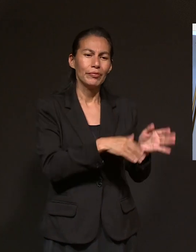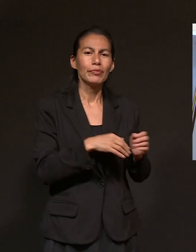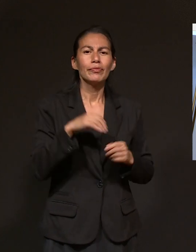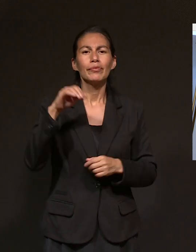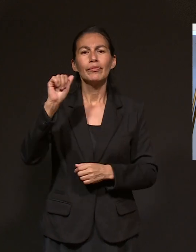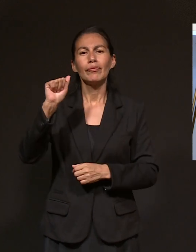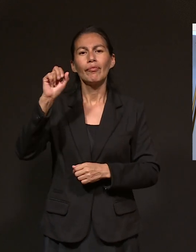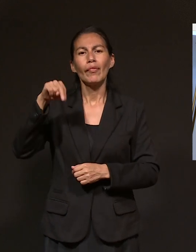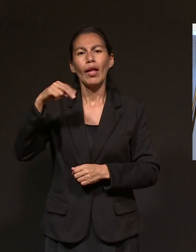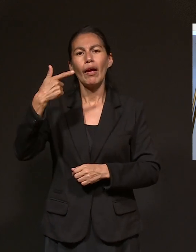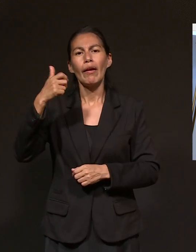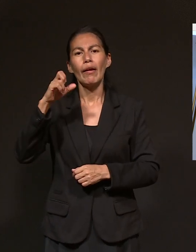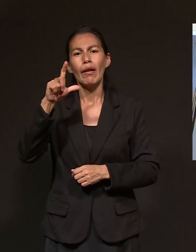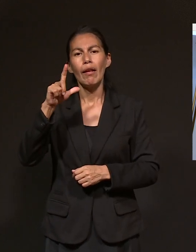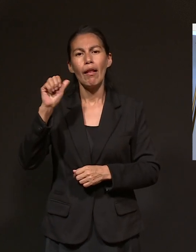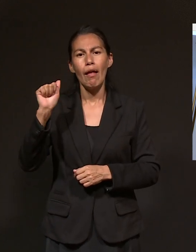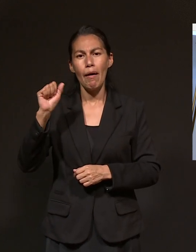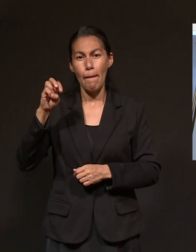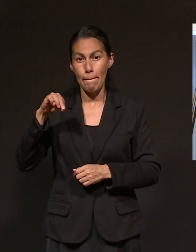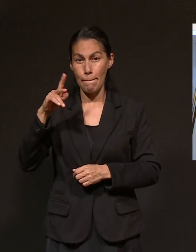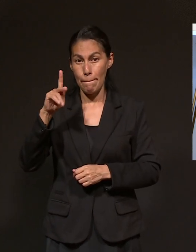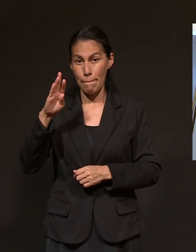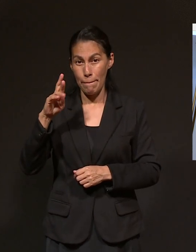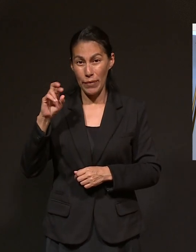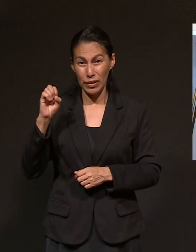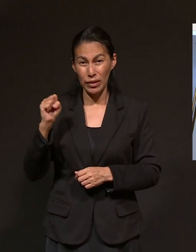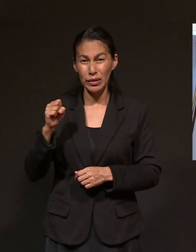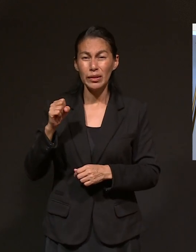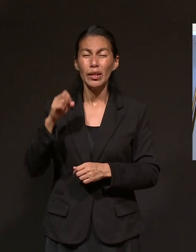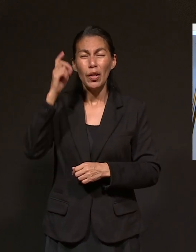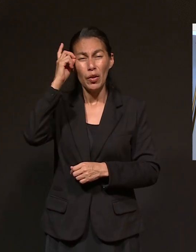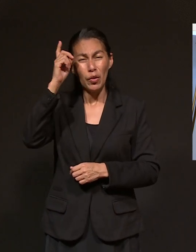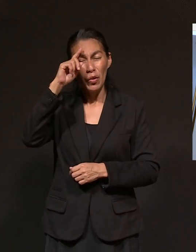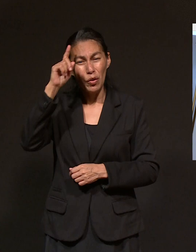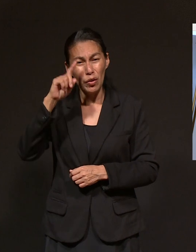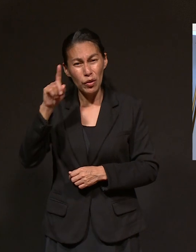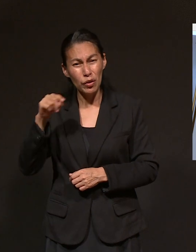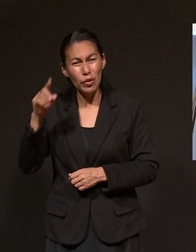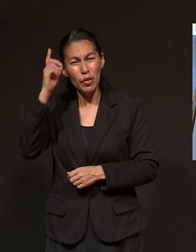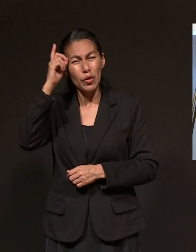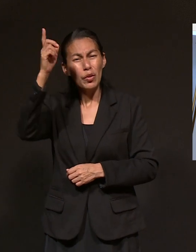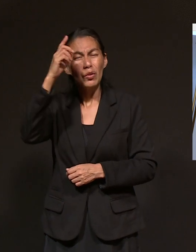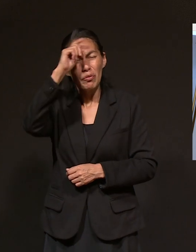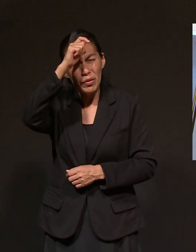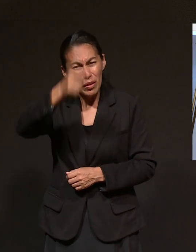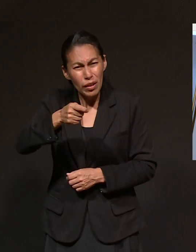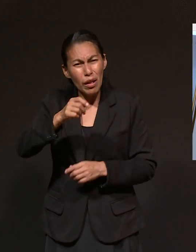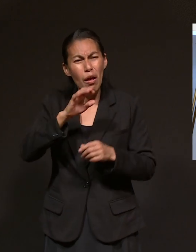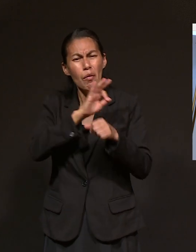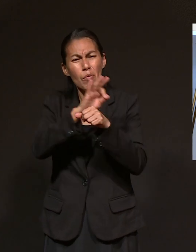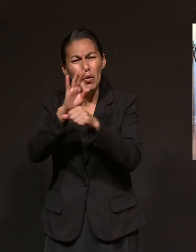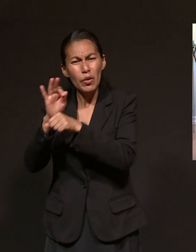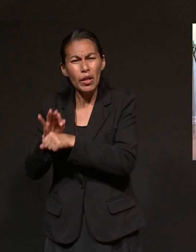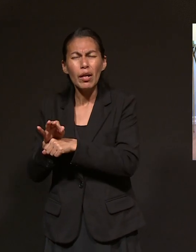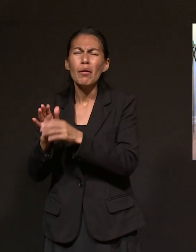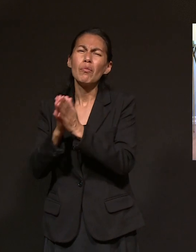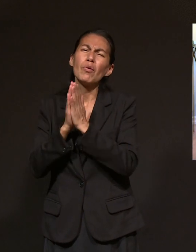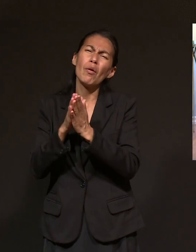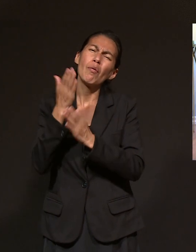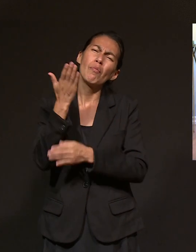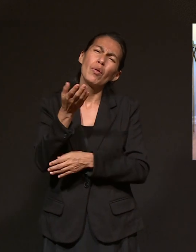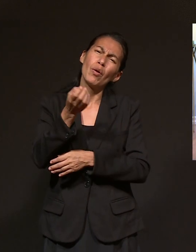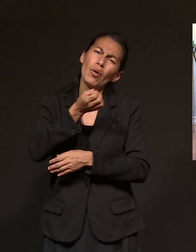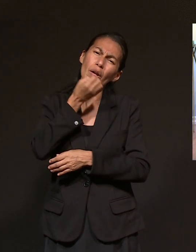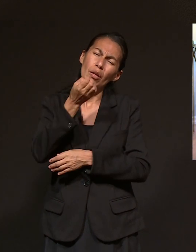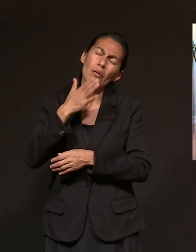orar Ángela Ambriz Buenas noches Dios los bendiga y los cuide Que bonito testimonio Pido oración